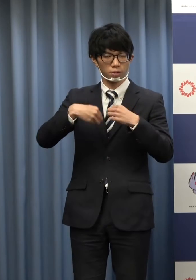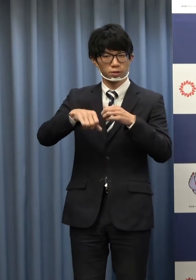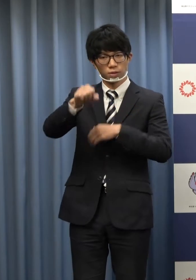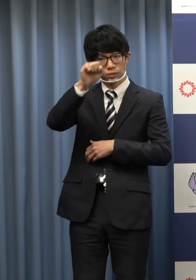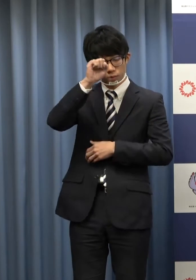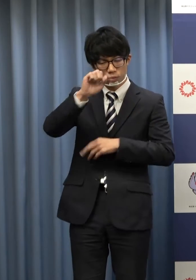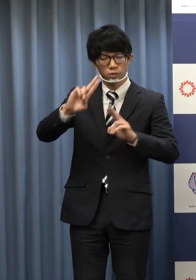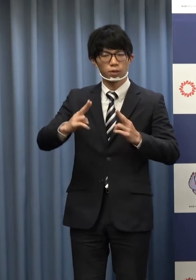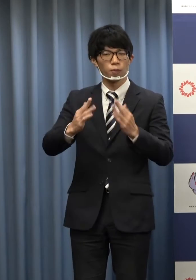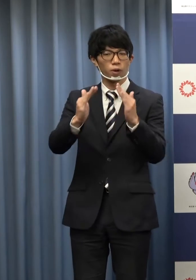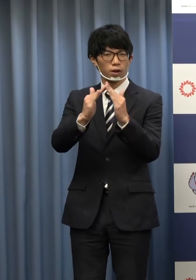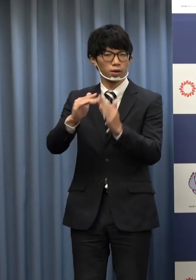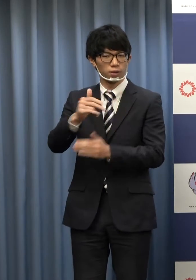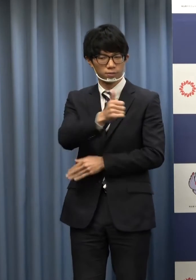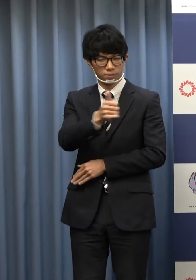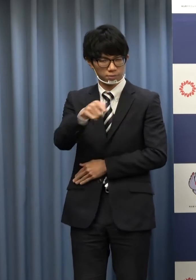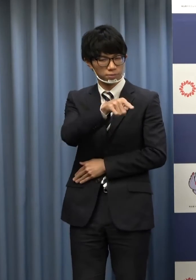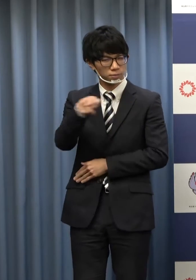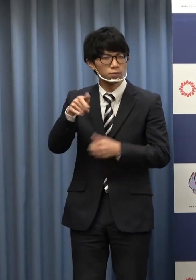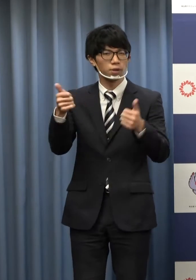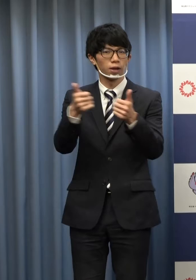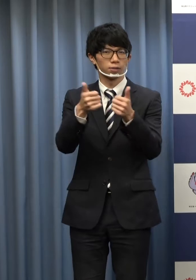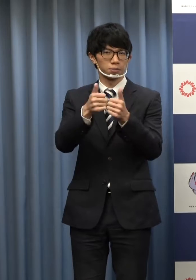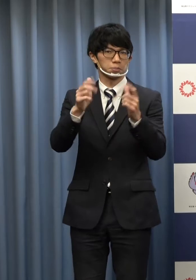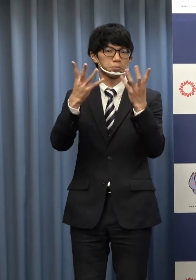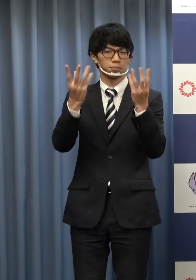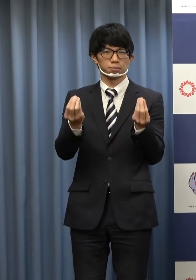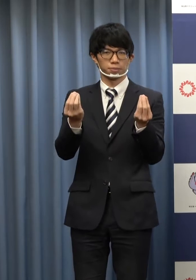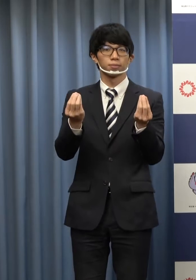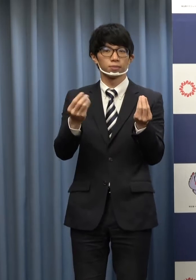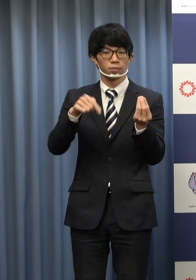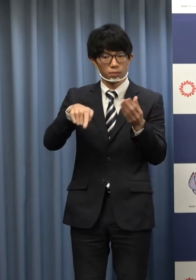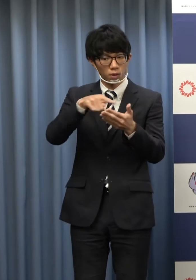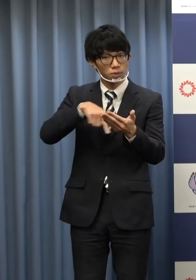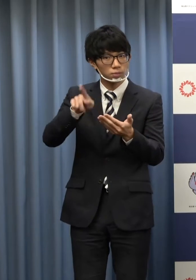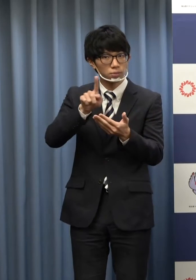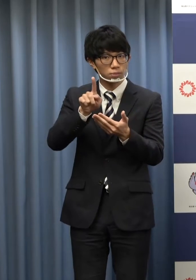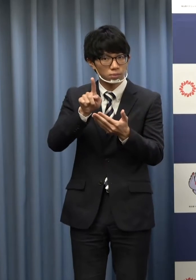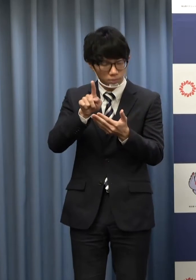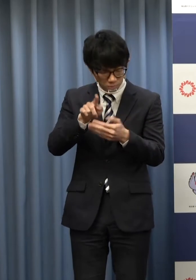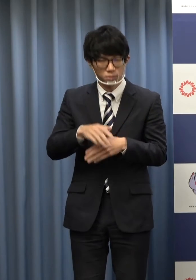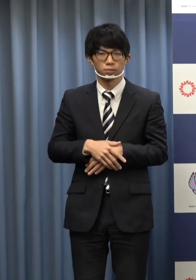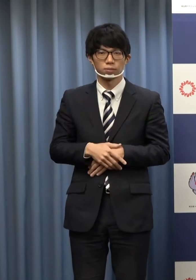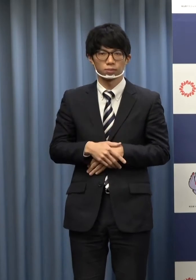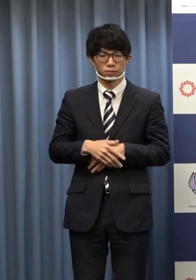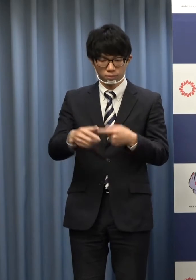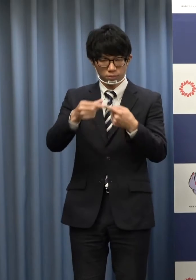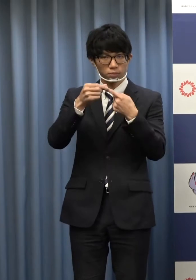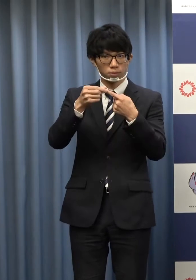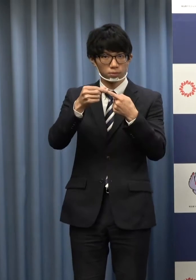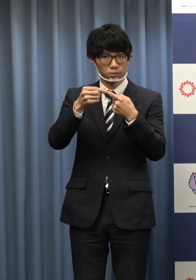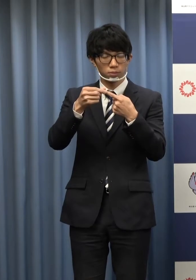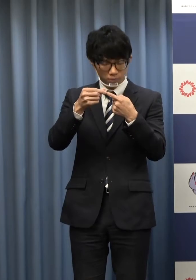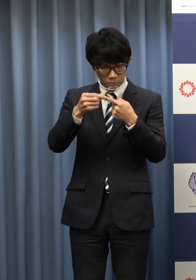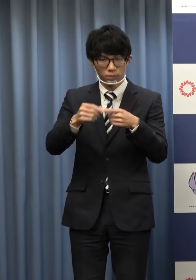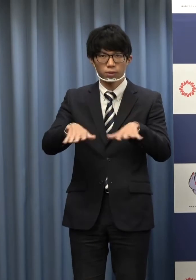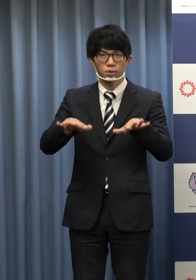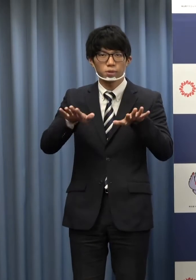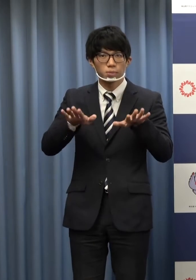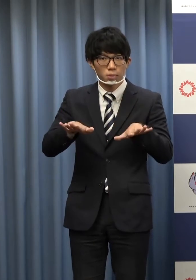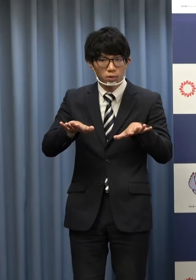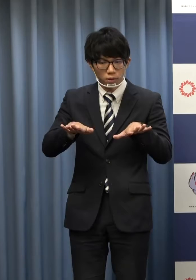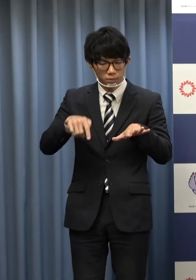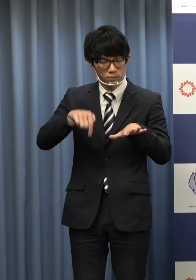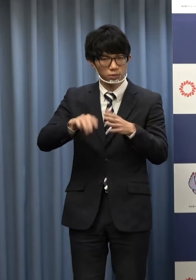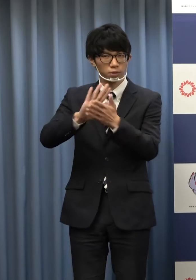議が本日は行われました。中身に関しましては、一つ目が現在の埼